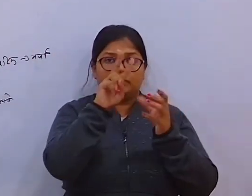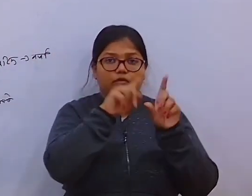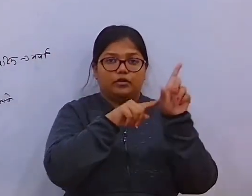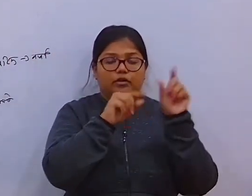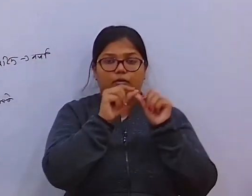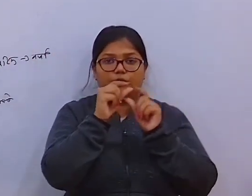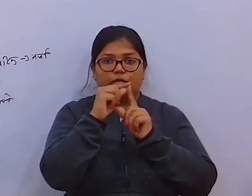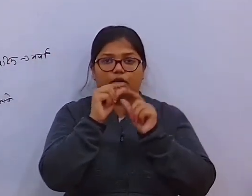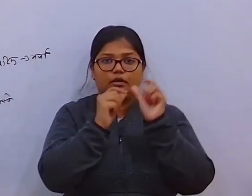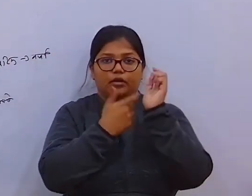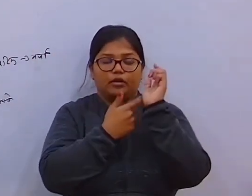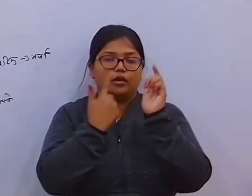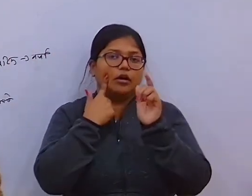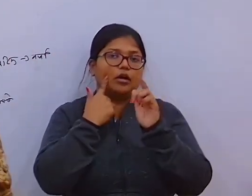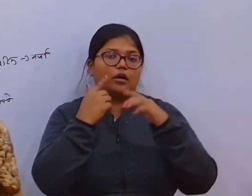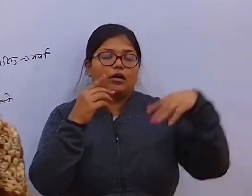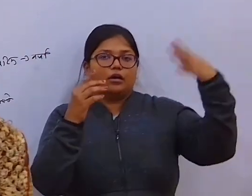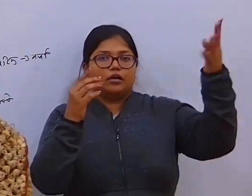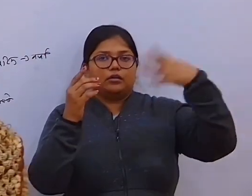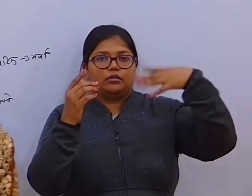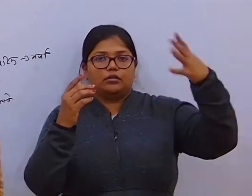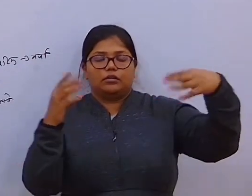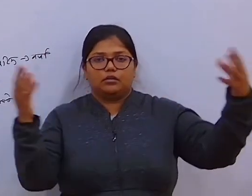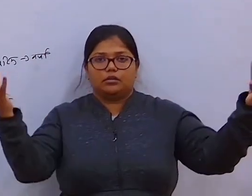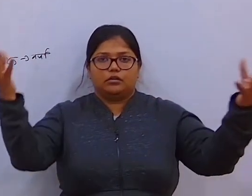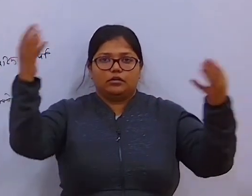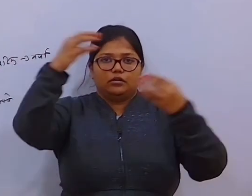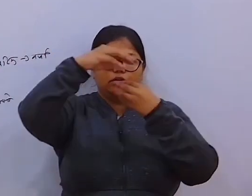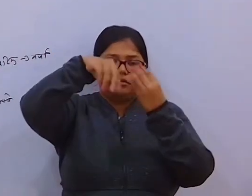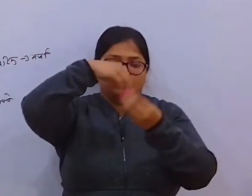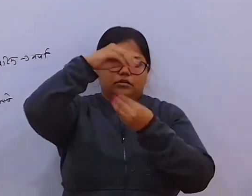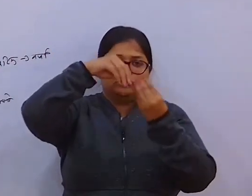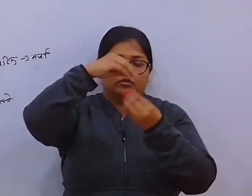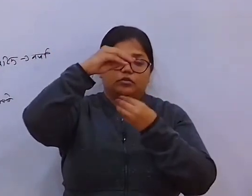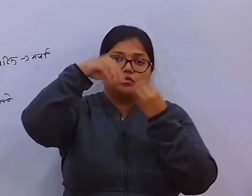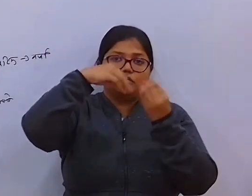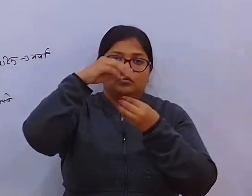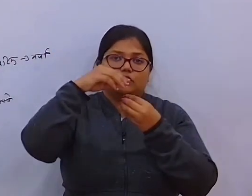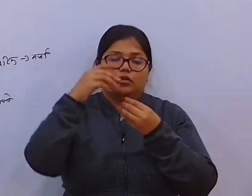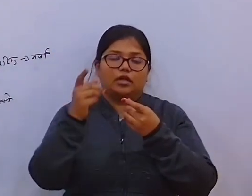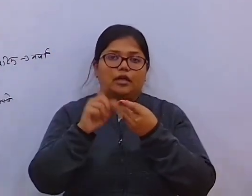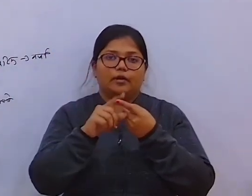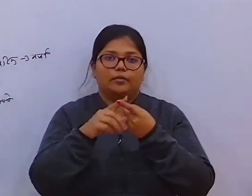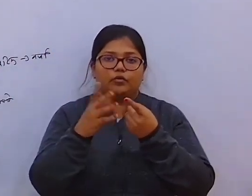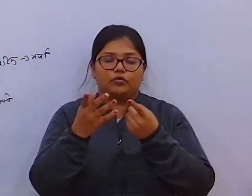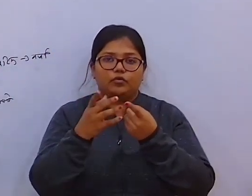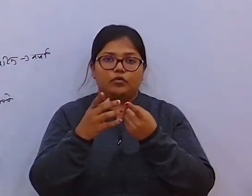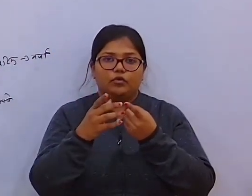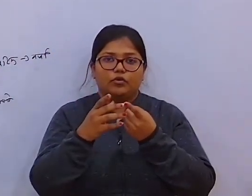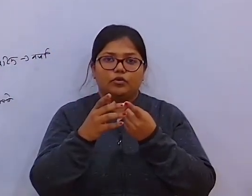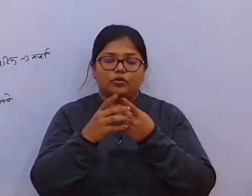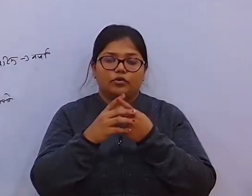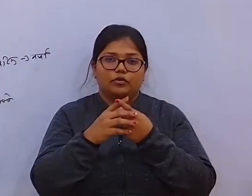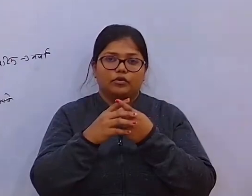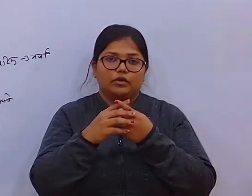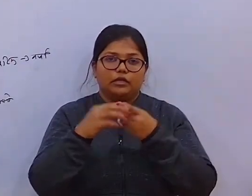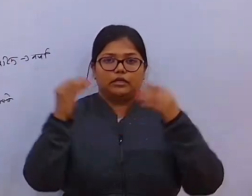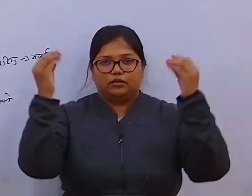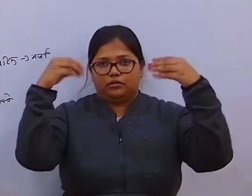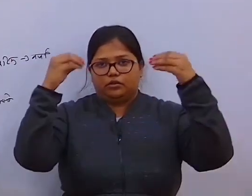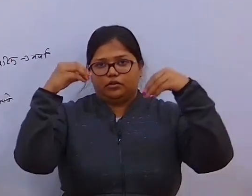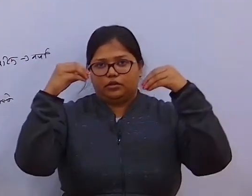है, वर्षा, ग्रीष्म ऋतु में वर्षा का कारण बनती है। समझ में आया, अगर यही जो है